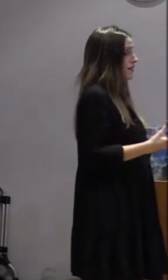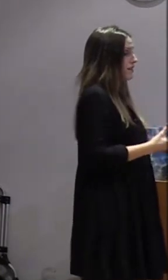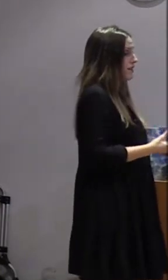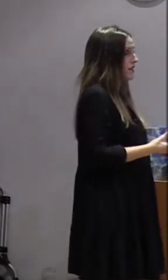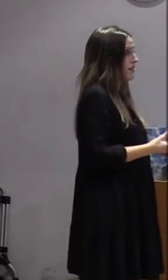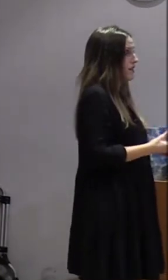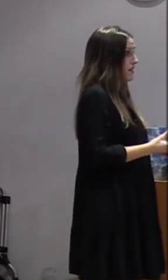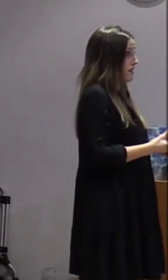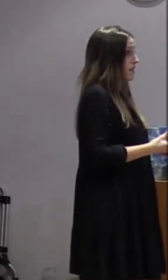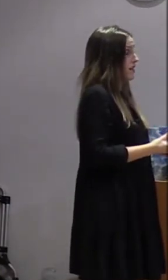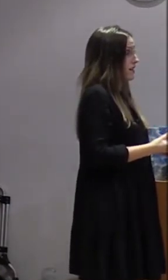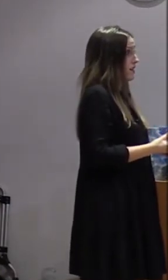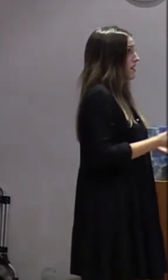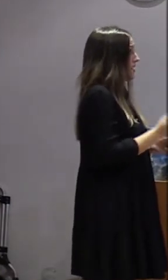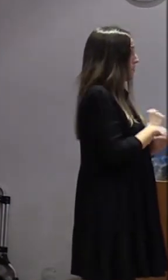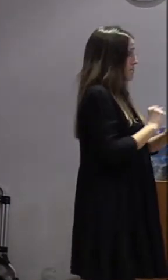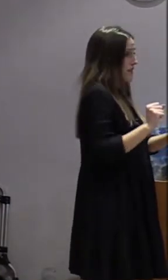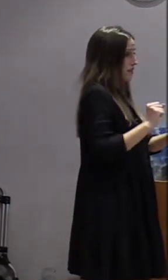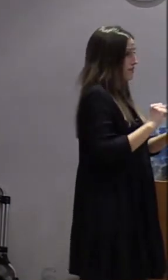seres humanos.